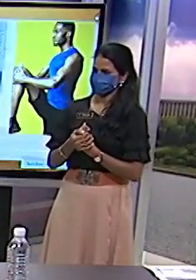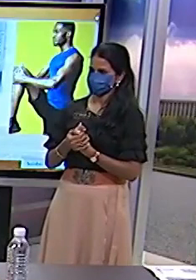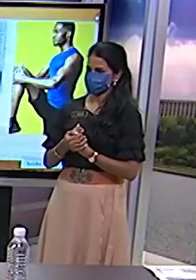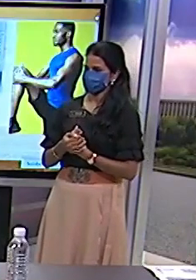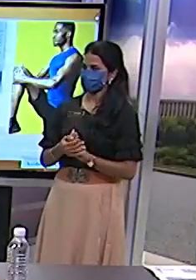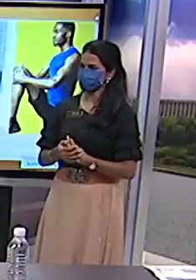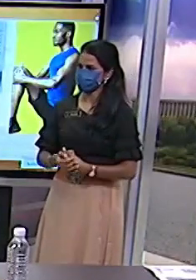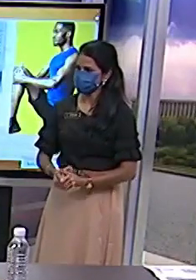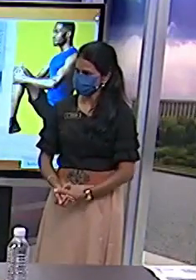Sebab kualiti tinggi.